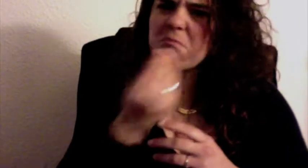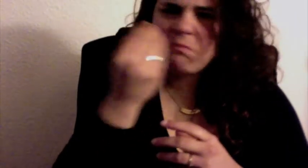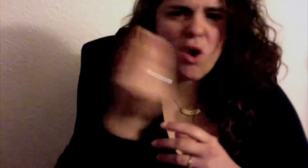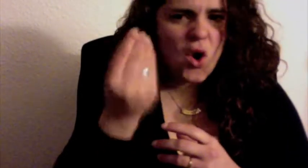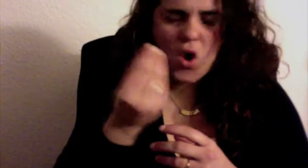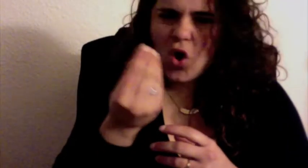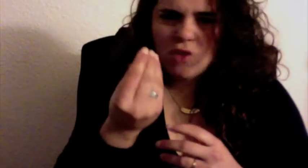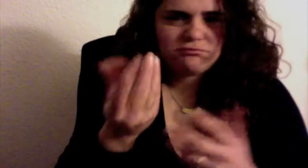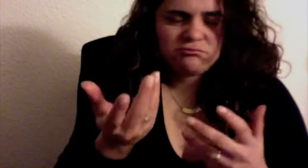ser